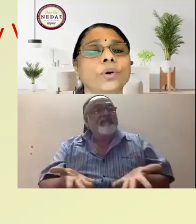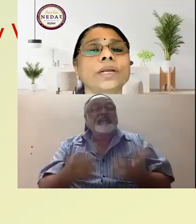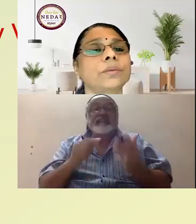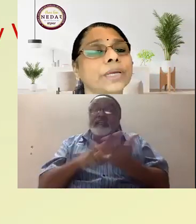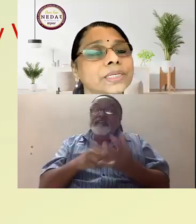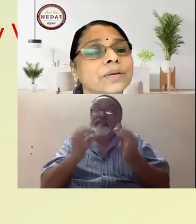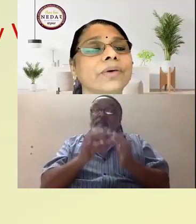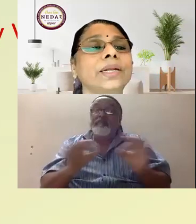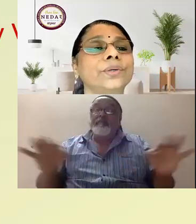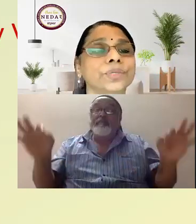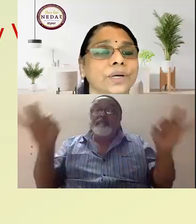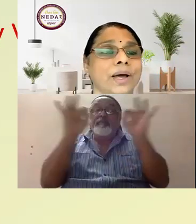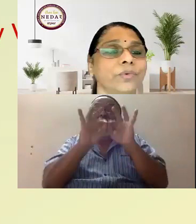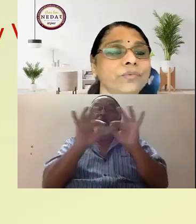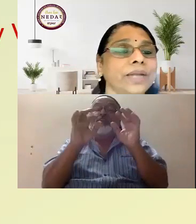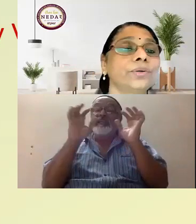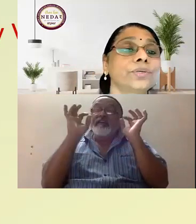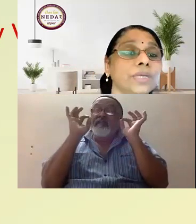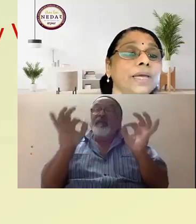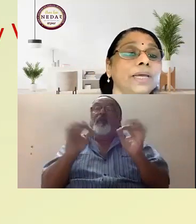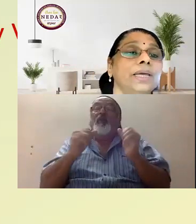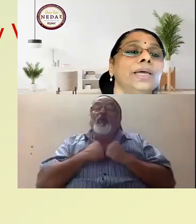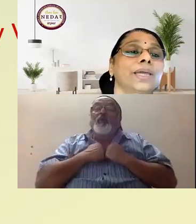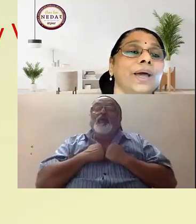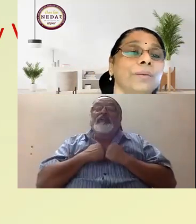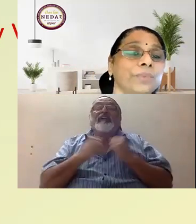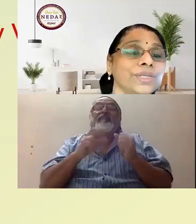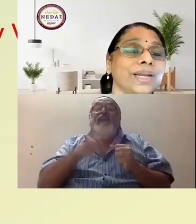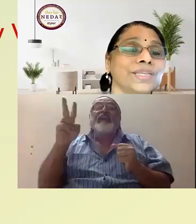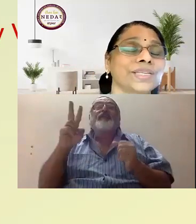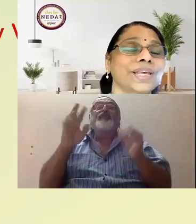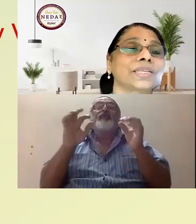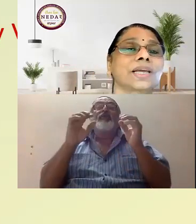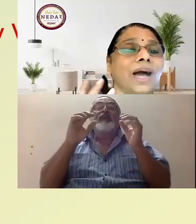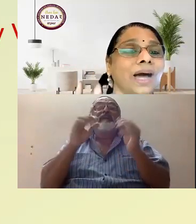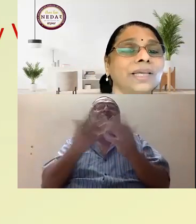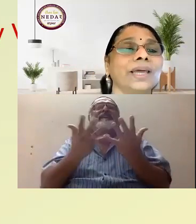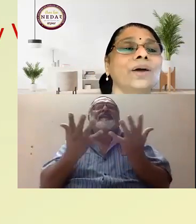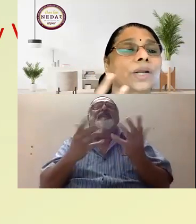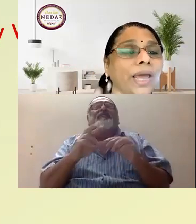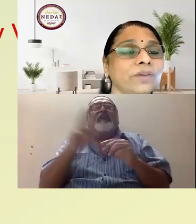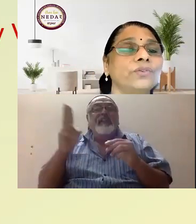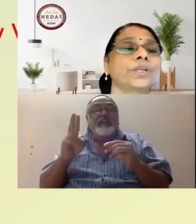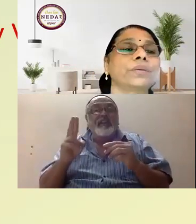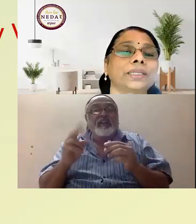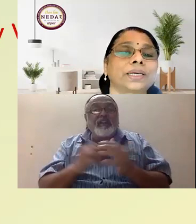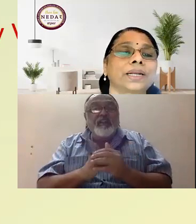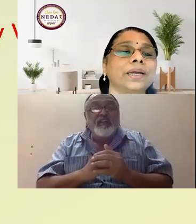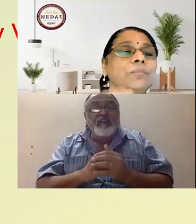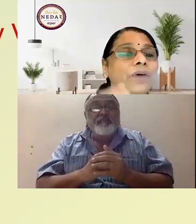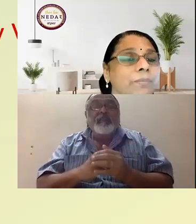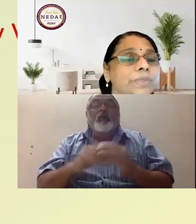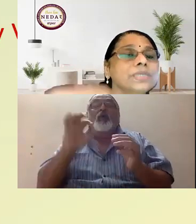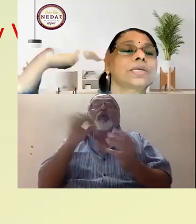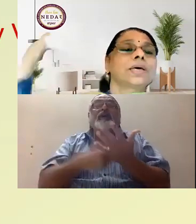टू प्रोटेक्ट बेसिक वैल्यूज। अब वो वैल्यूज क्या है कि हम बहुत सारे चीजें जैसे खाद है, ऑर्गेनिक फूड की बात कर रहे हैं,